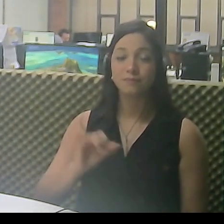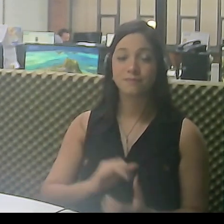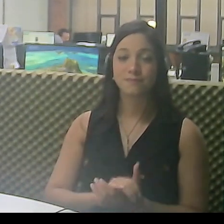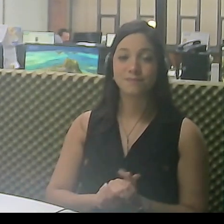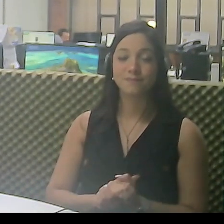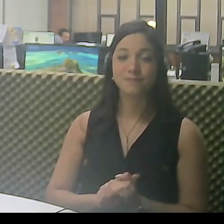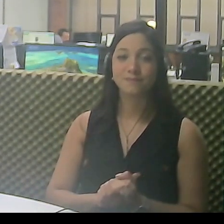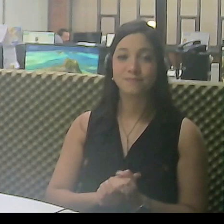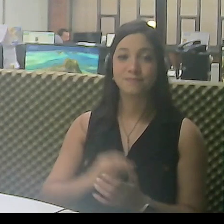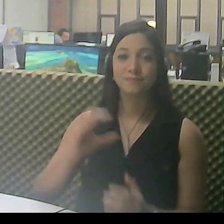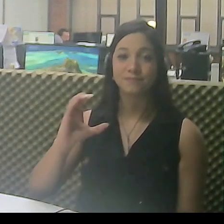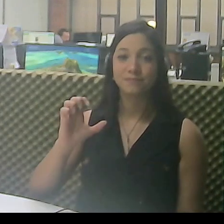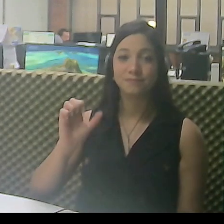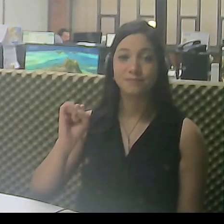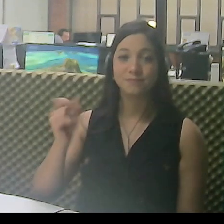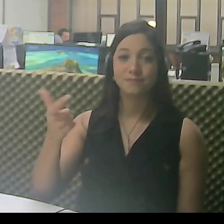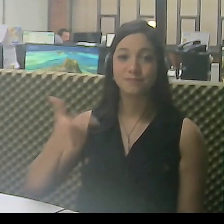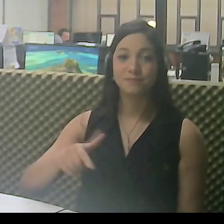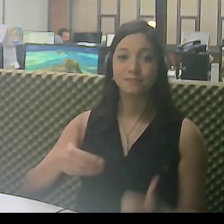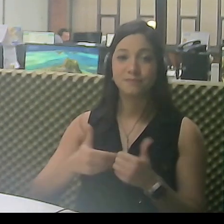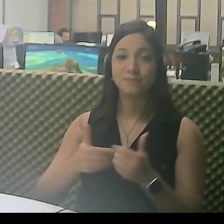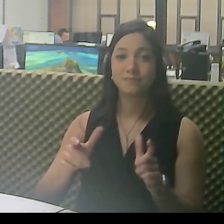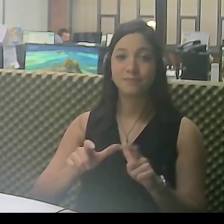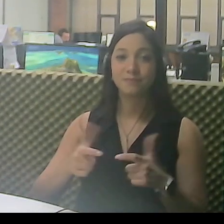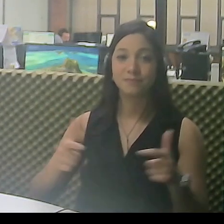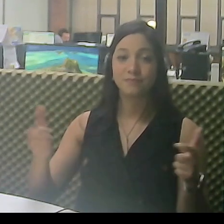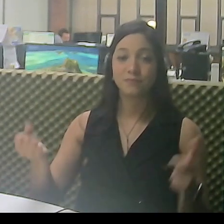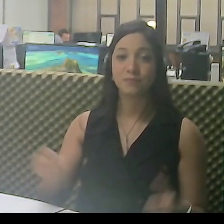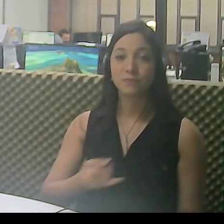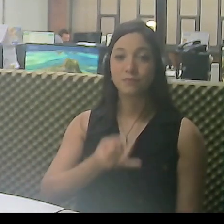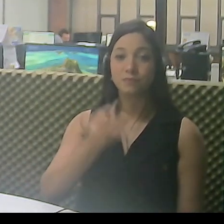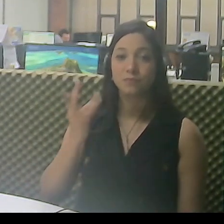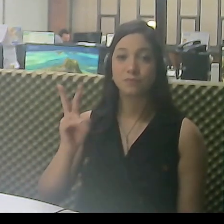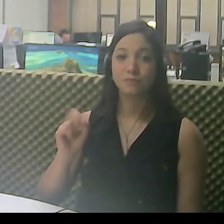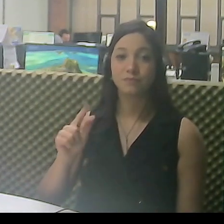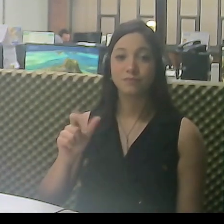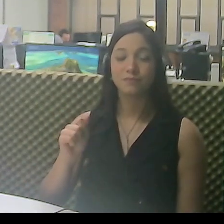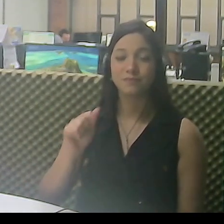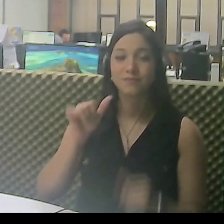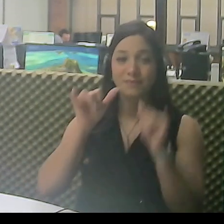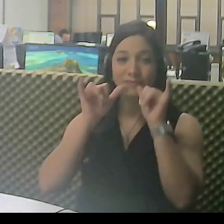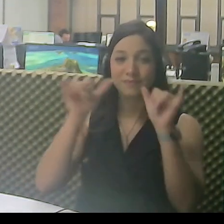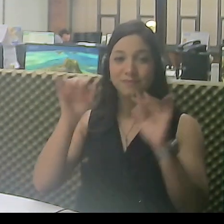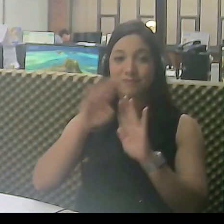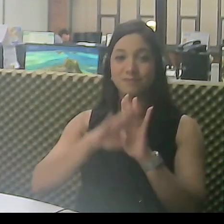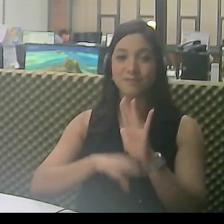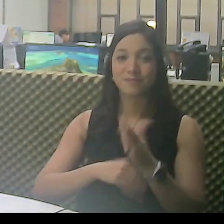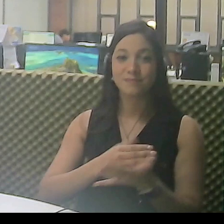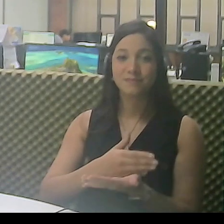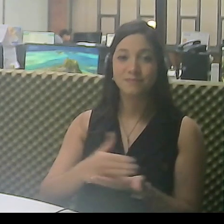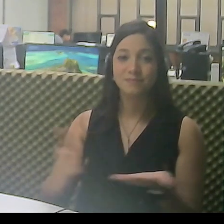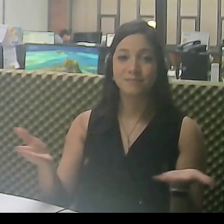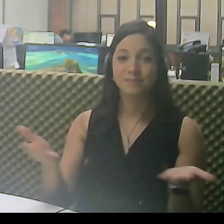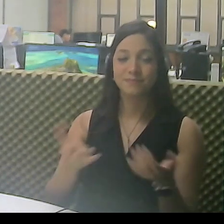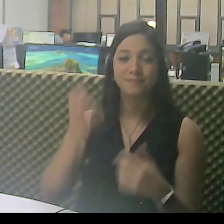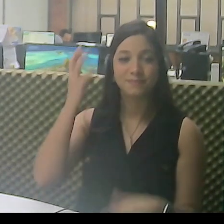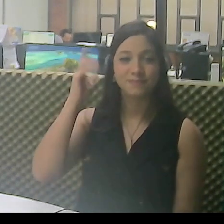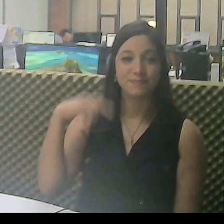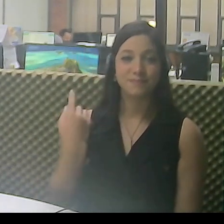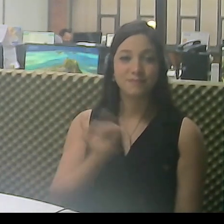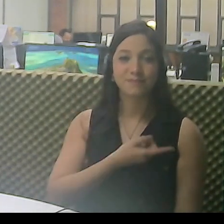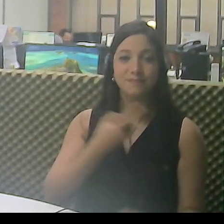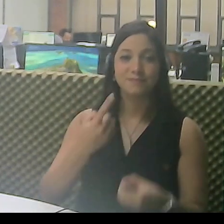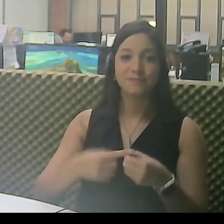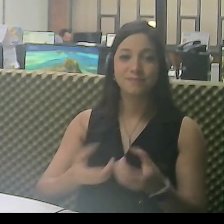E ainda, CEAs retomam atividades com ampliação na quantidade de vagas. Essas e outras notícias a partir de agora na Rádio